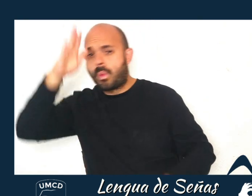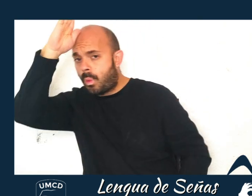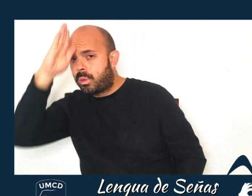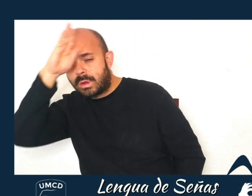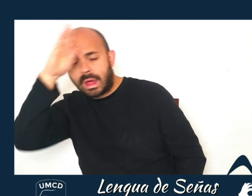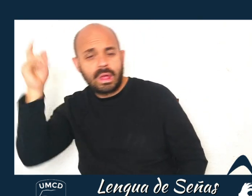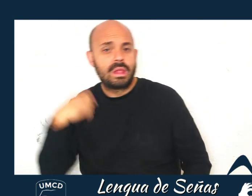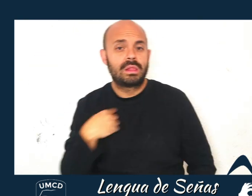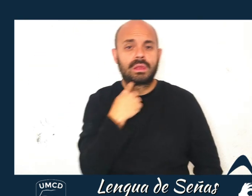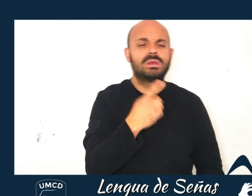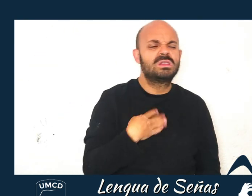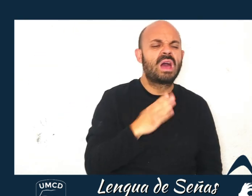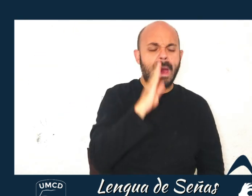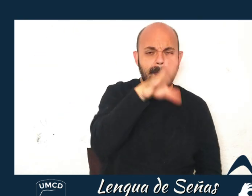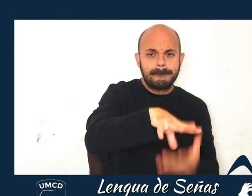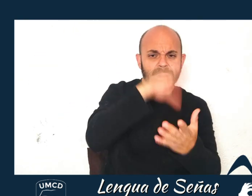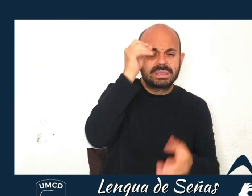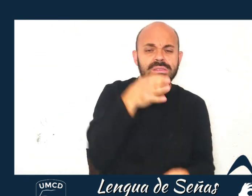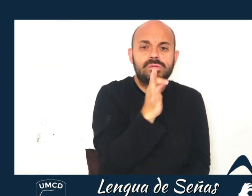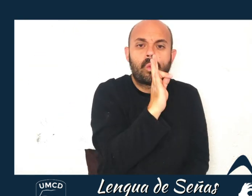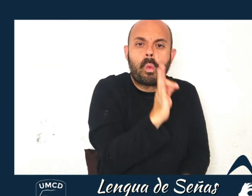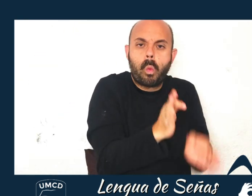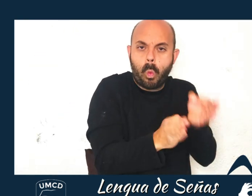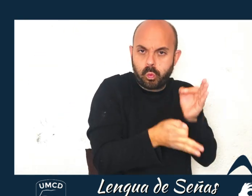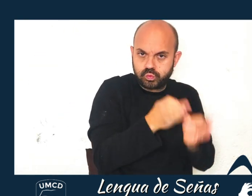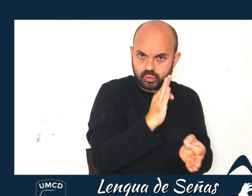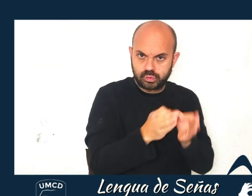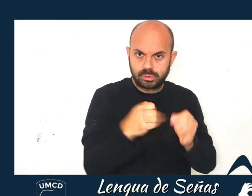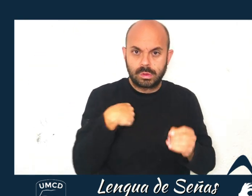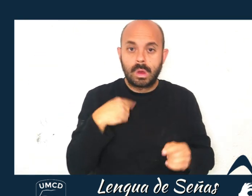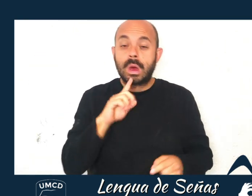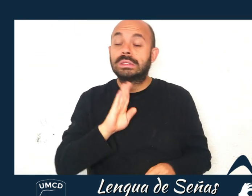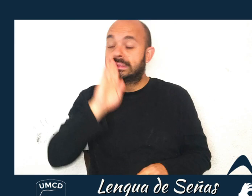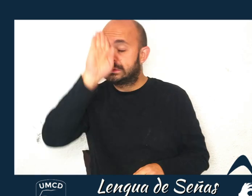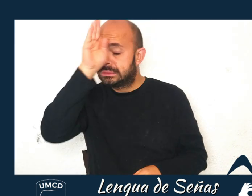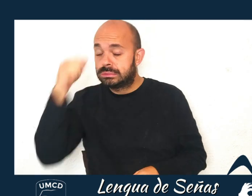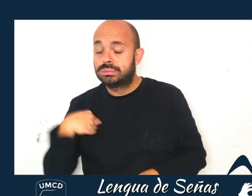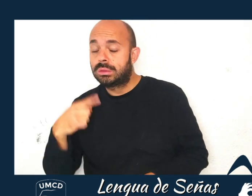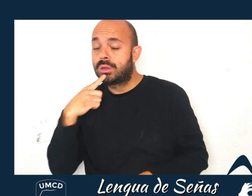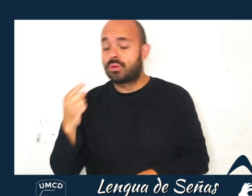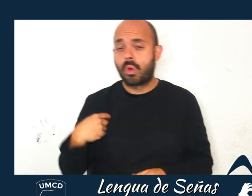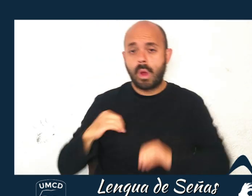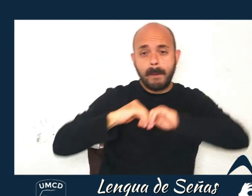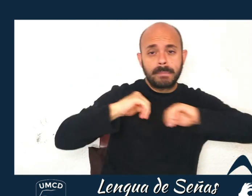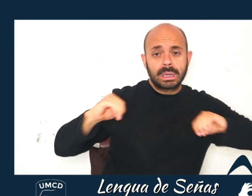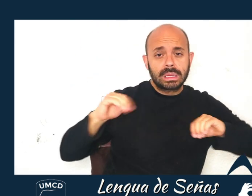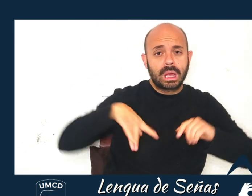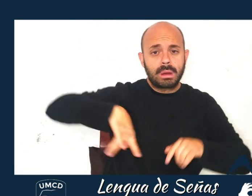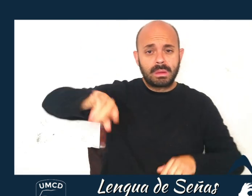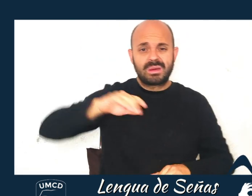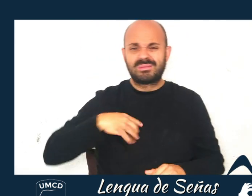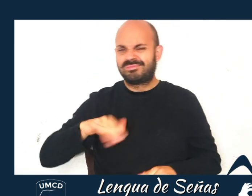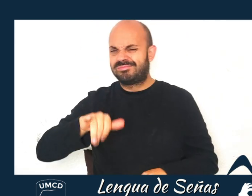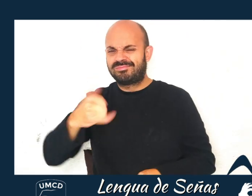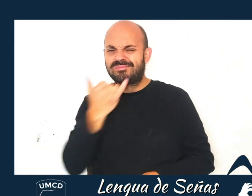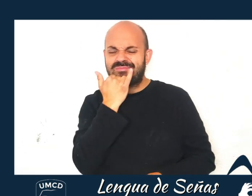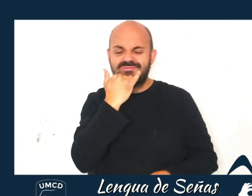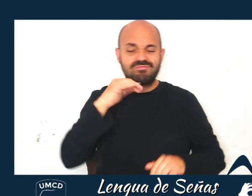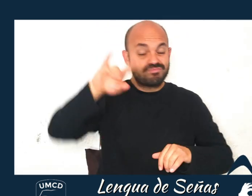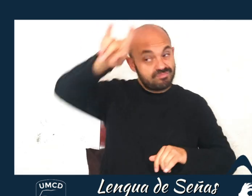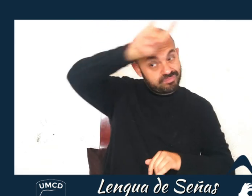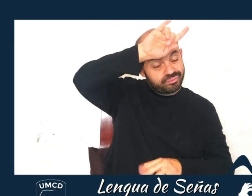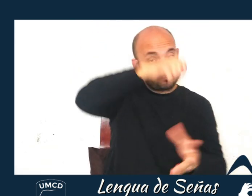juicio. Es decir, que me ayudará a caminar en prudencia todo el tiempo, apartándome del mal,